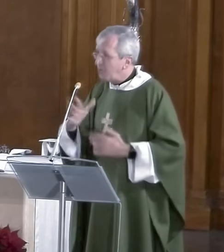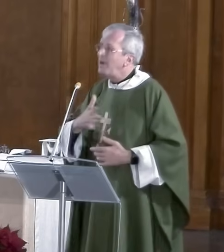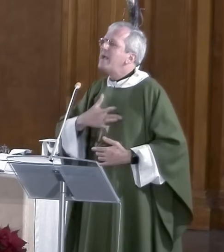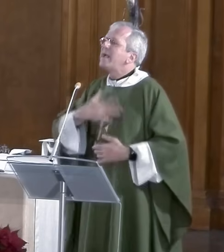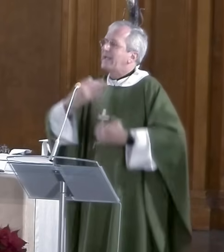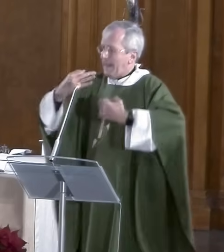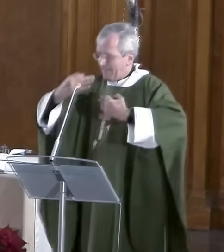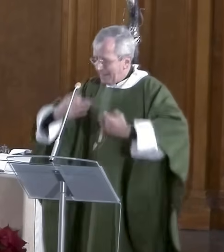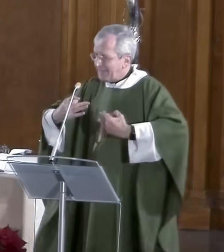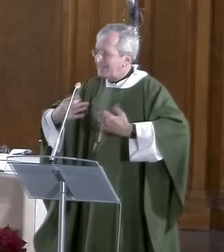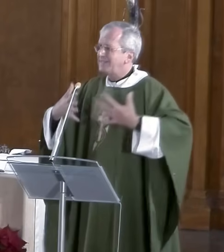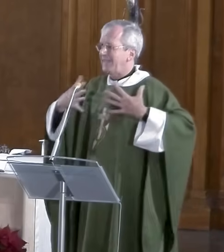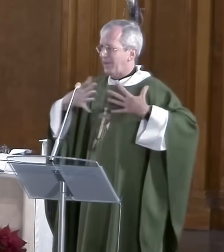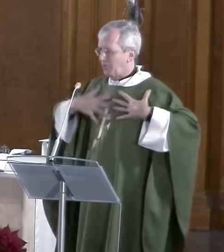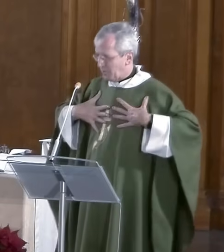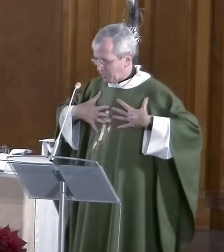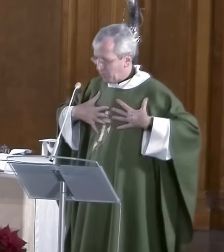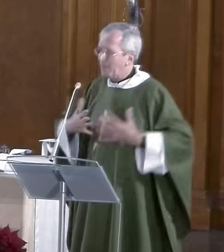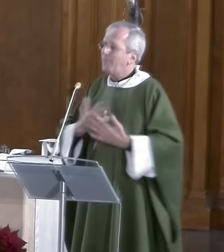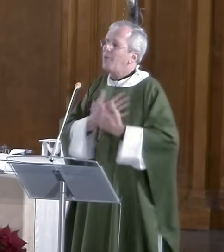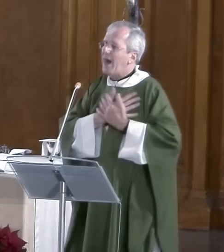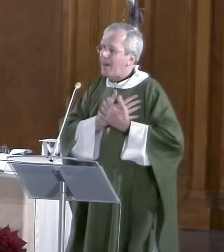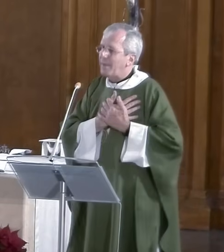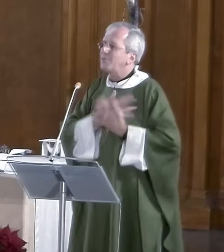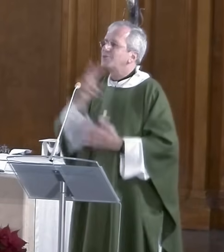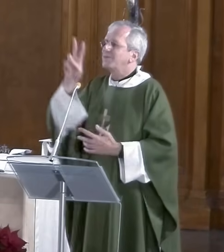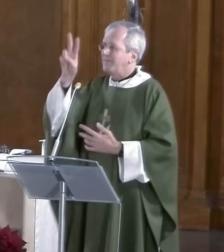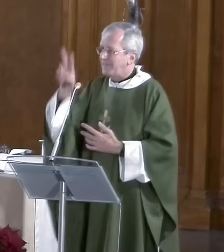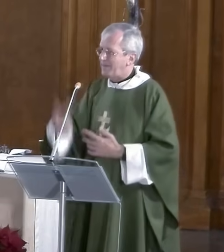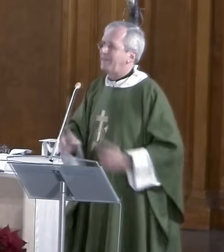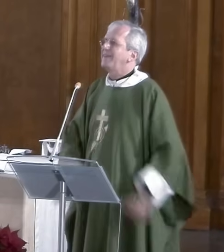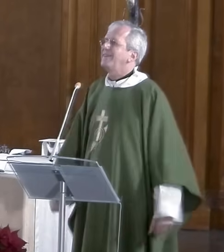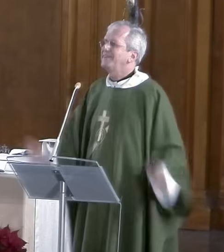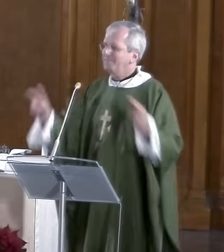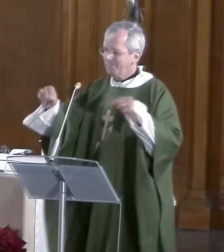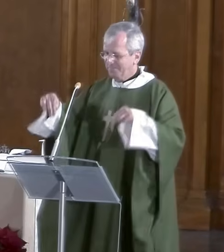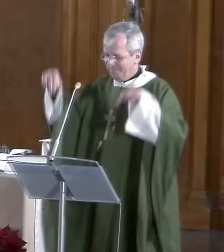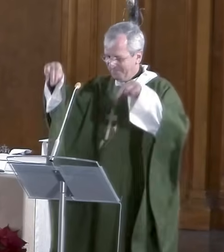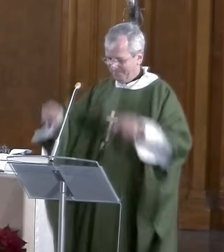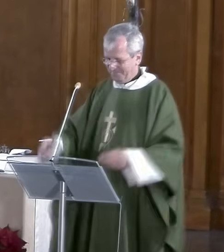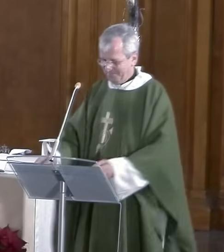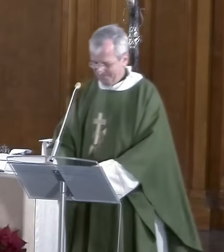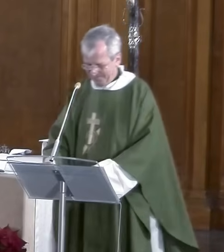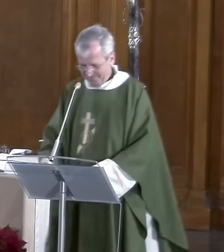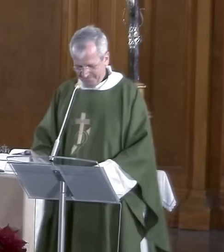verdadero, capaces de que con nuestro cuerpo amemos de verdad.